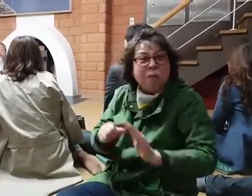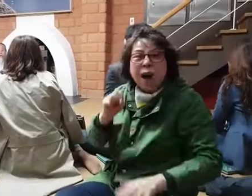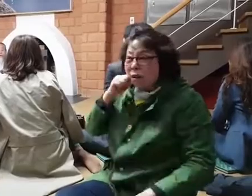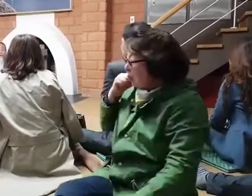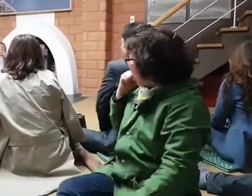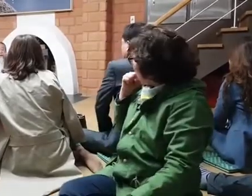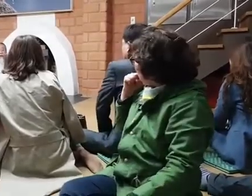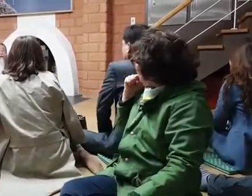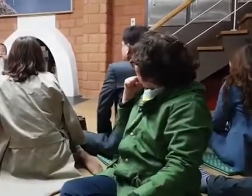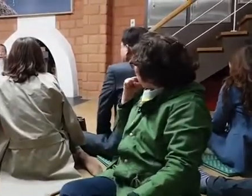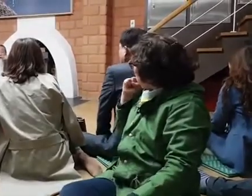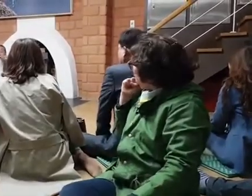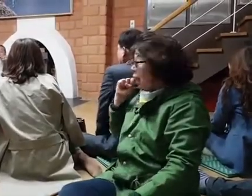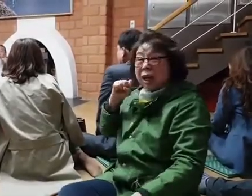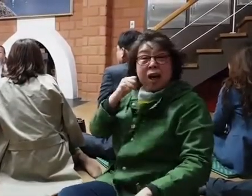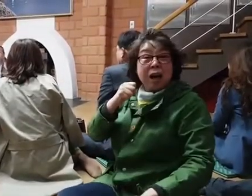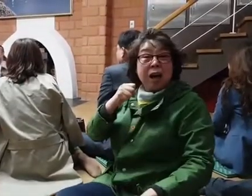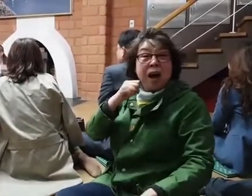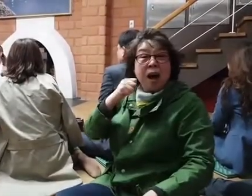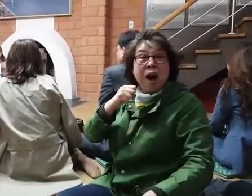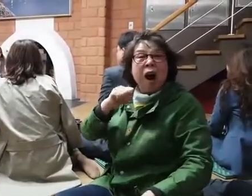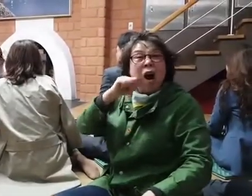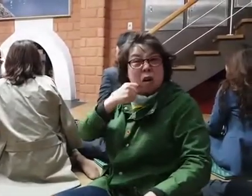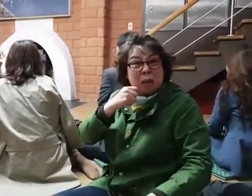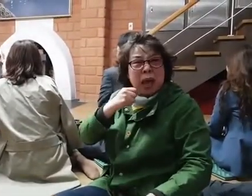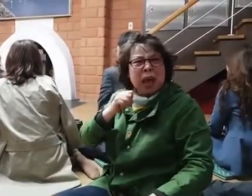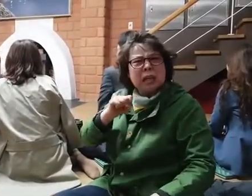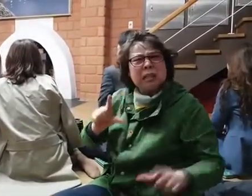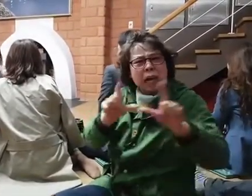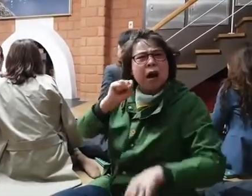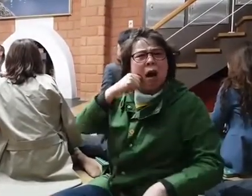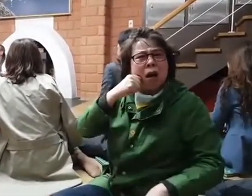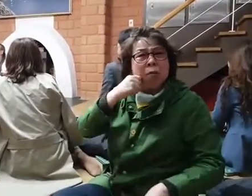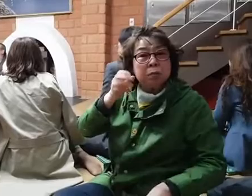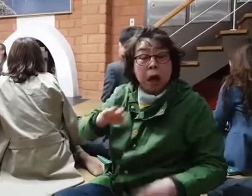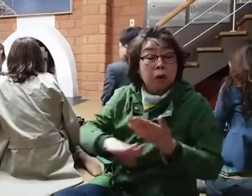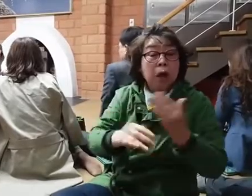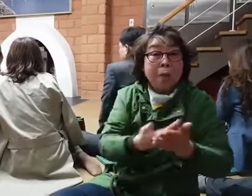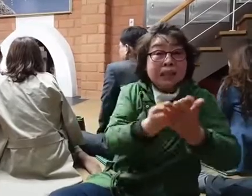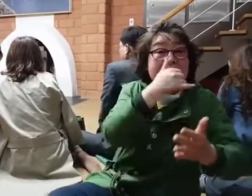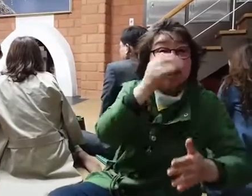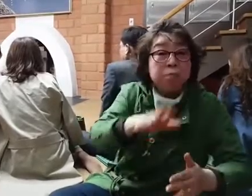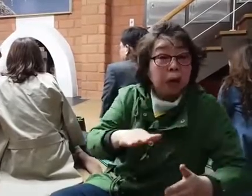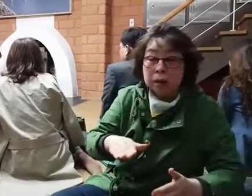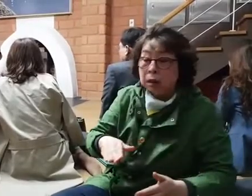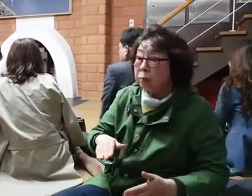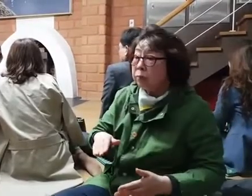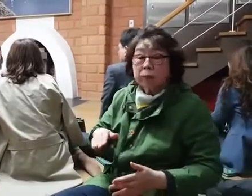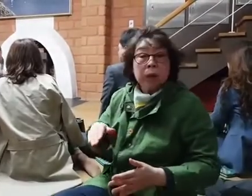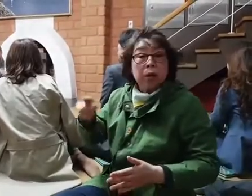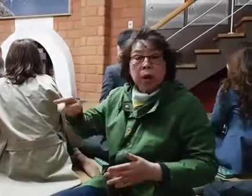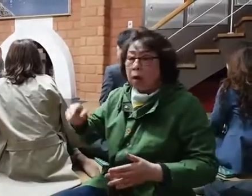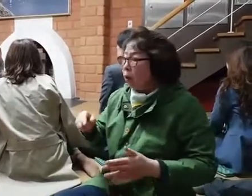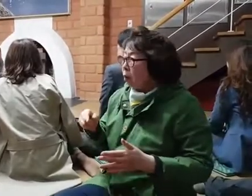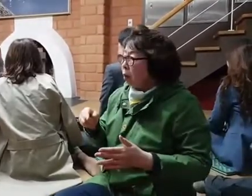뭐라 그러나 조금 이렇게 코너로 몰리면서 살기가 어렵게끔 딴 데는 발전을 당하는데 우리는 못할 환경을 만들어